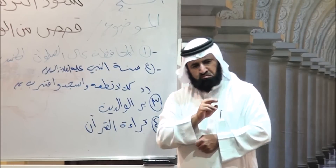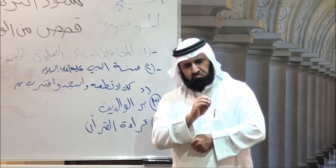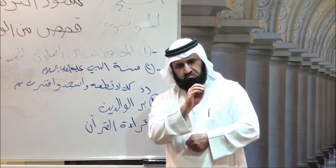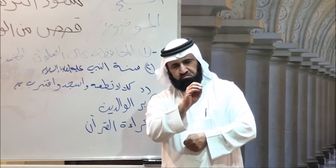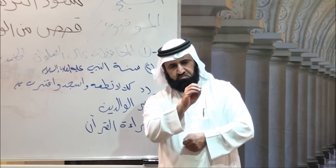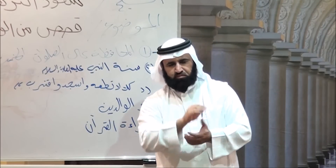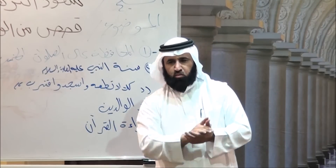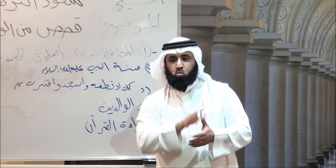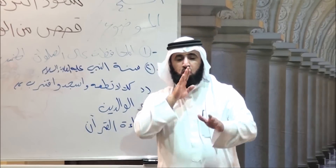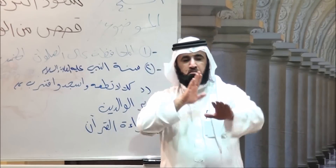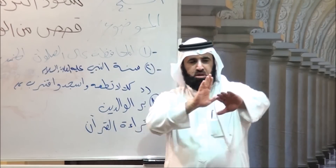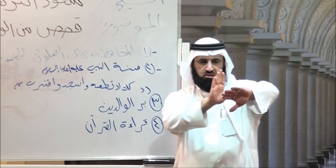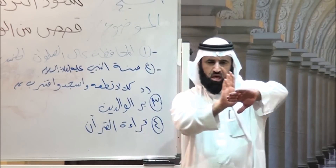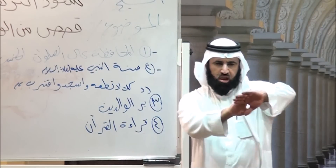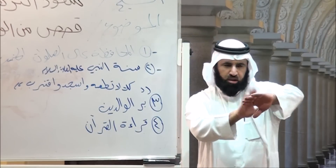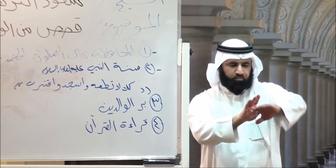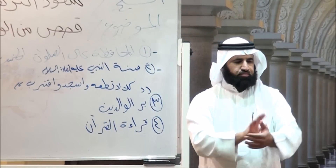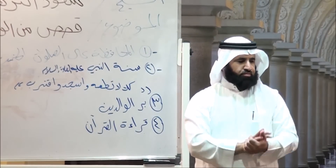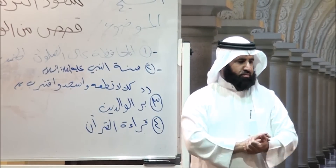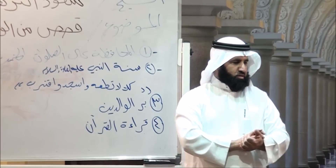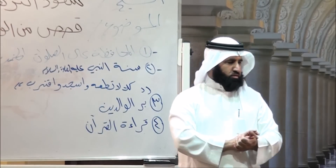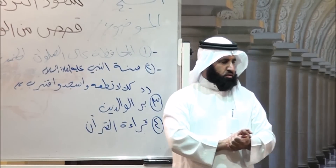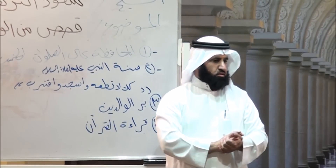فقال له النبي عليه الصلاة والسلام: